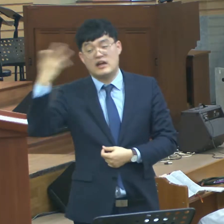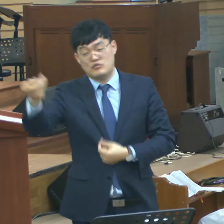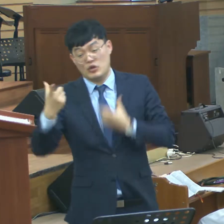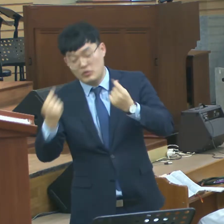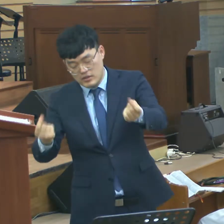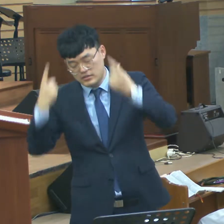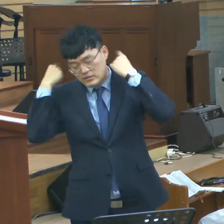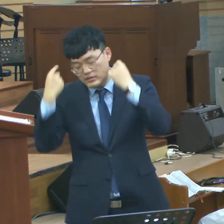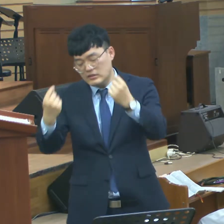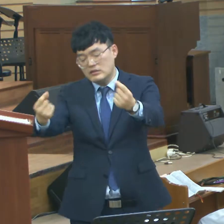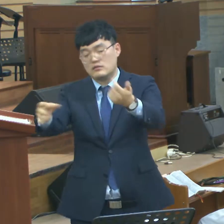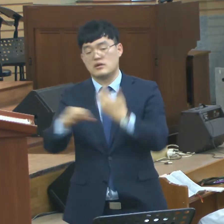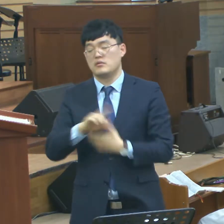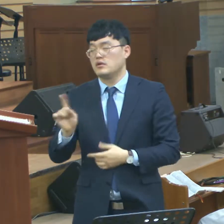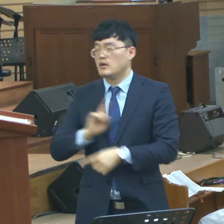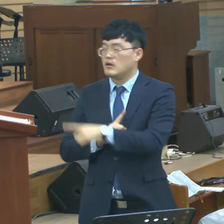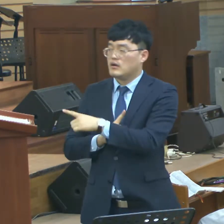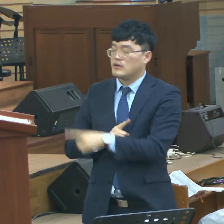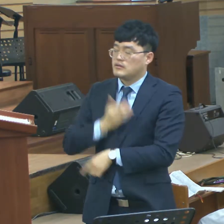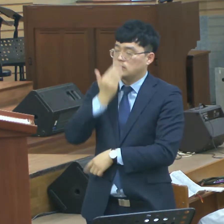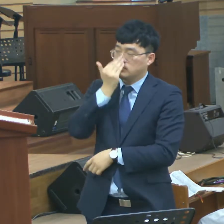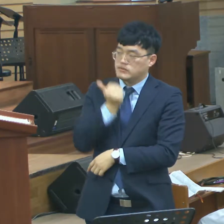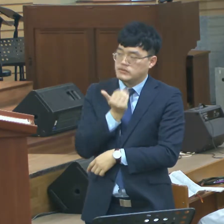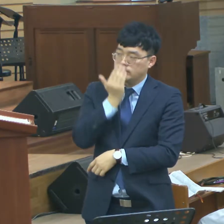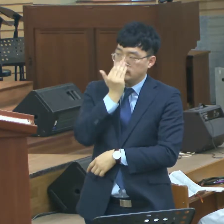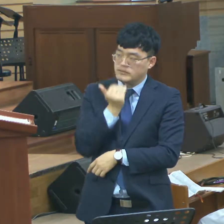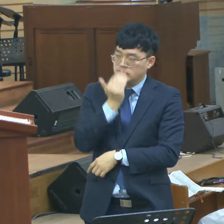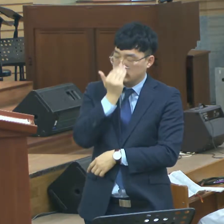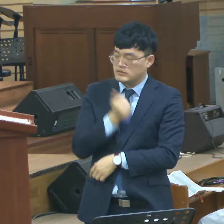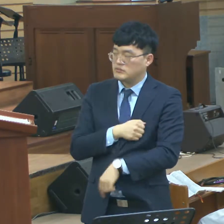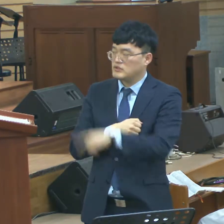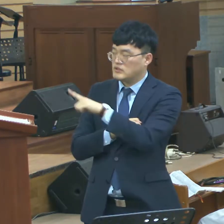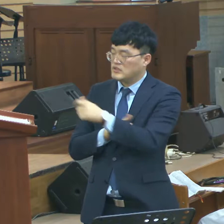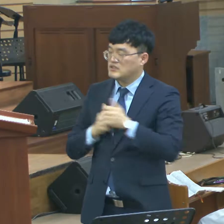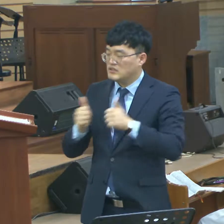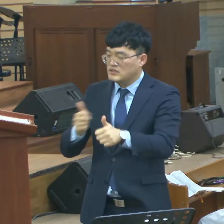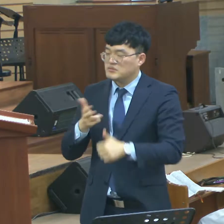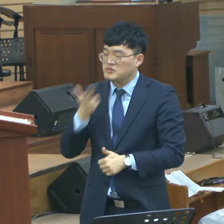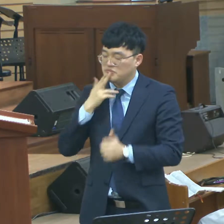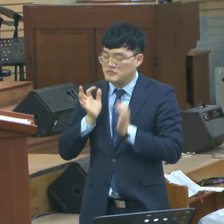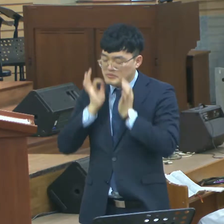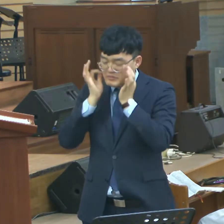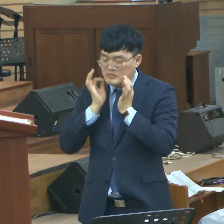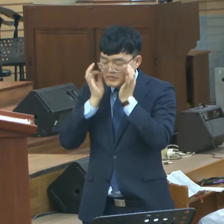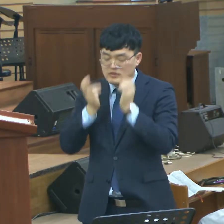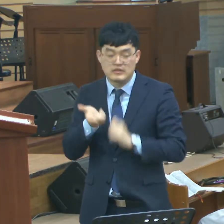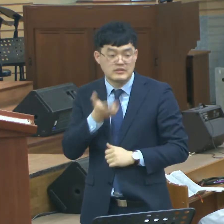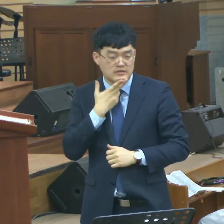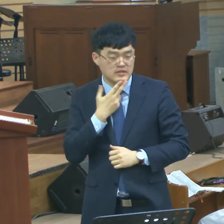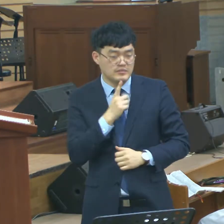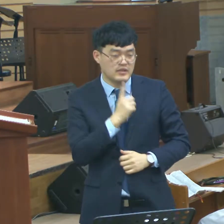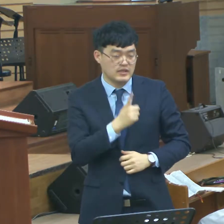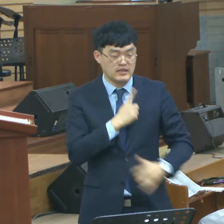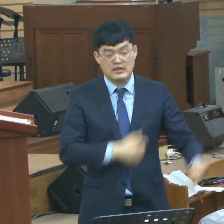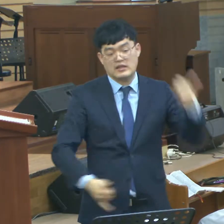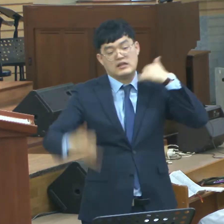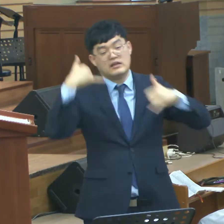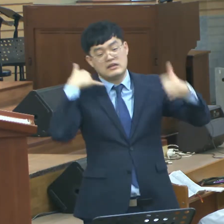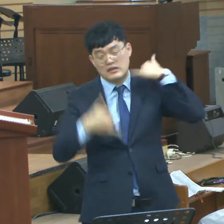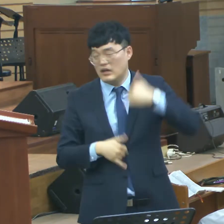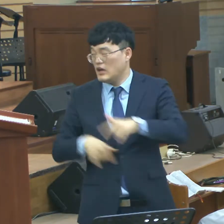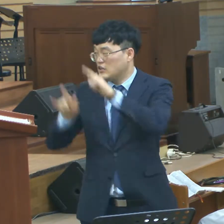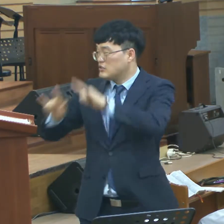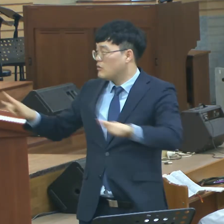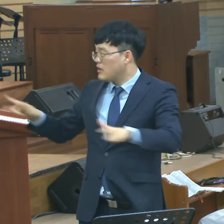그러면 다음 주에 안 맞아요. 그리고 3주만 연속 부르면 성도들이 이제 목양실로 전화해요. 성가대가